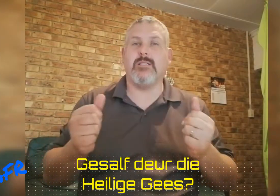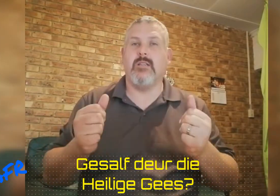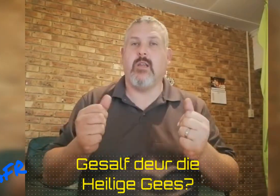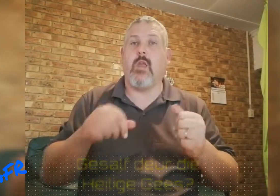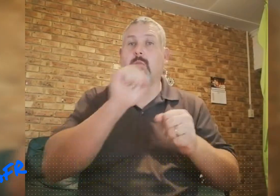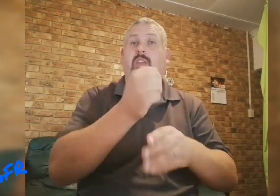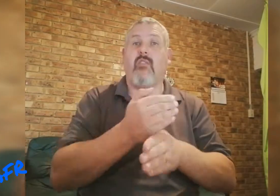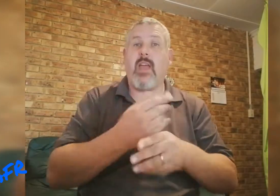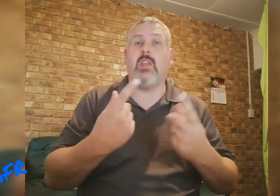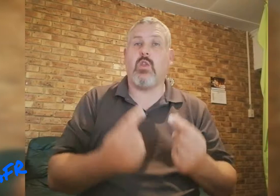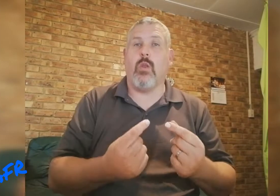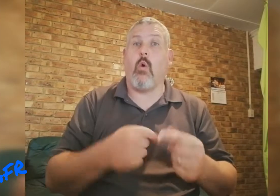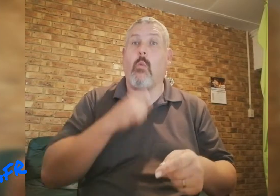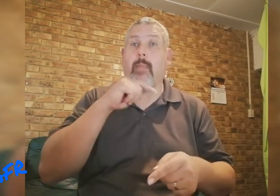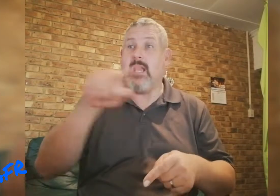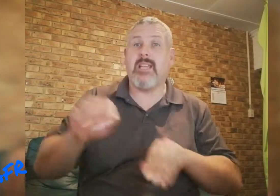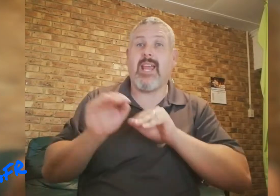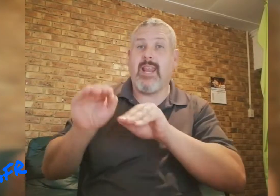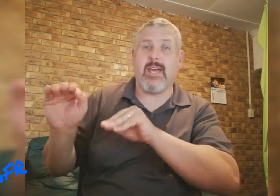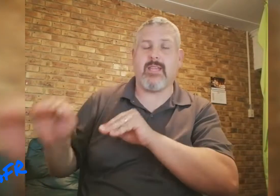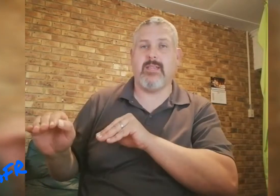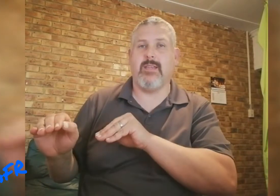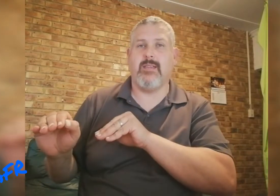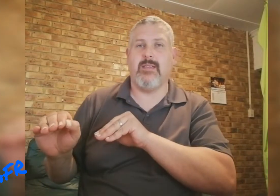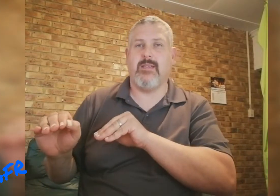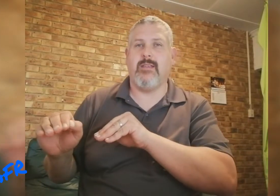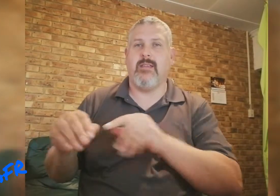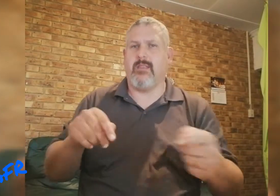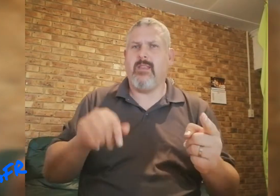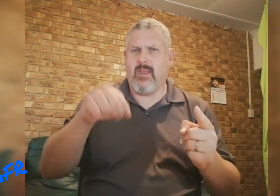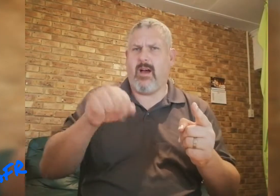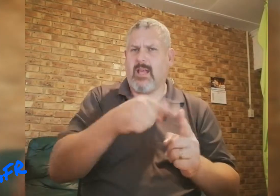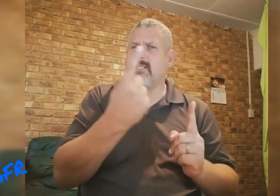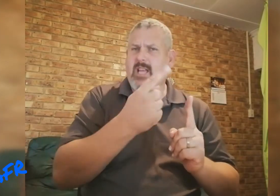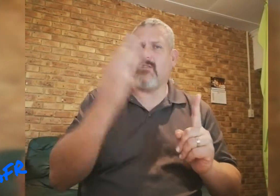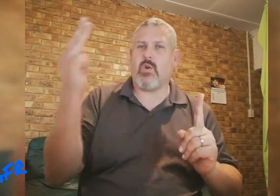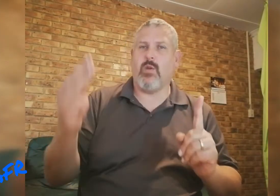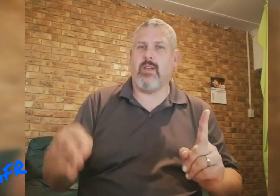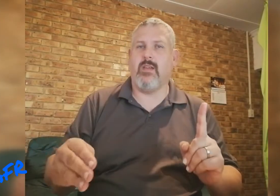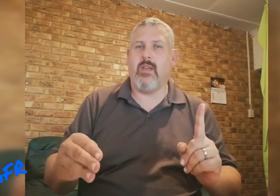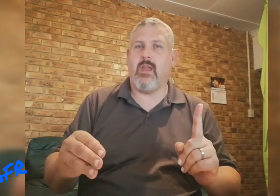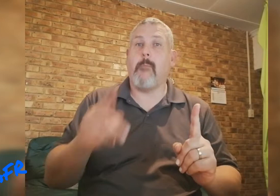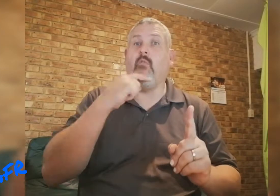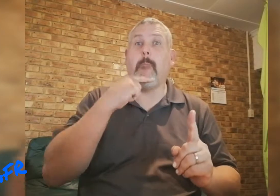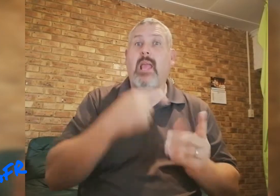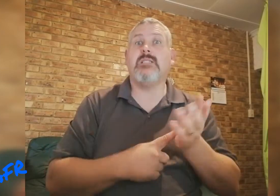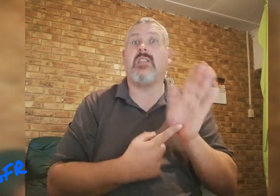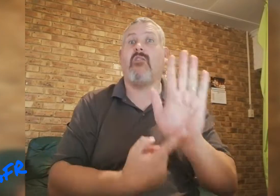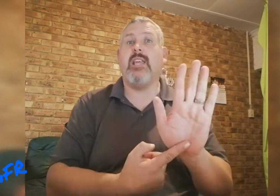Gees, om sy werk te doen, om mense te leer. Ja, hy self is God, maar om mense te